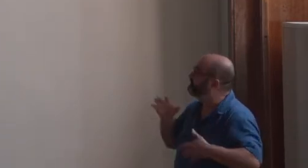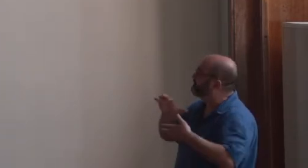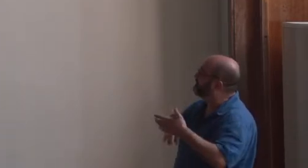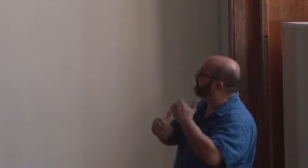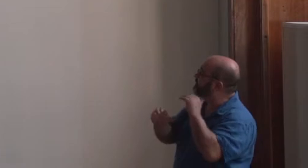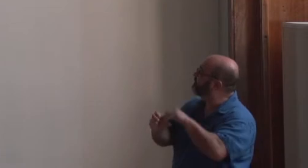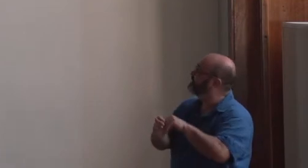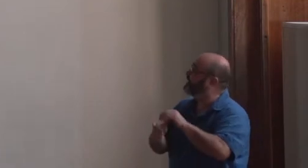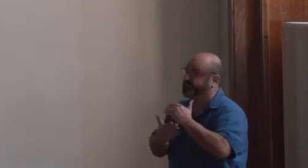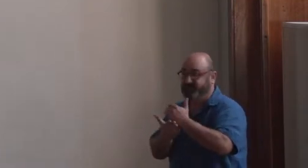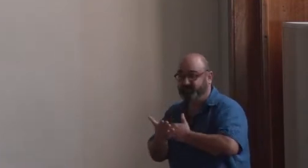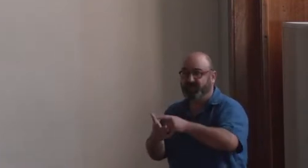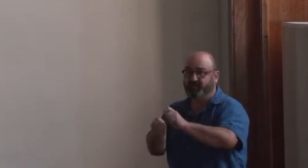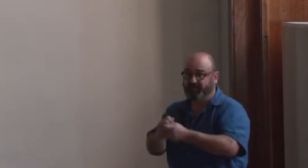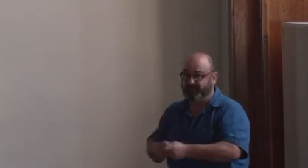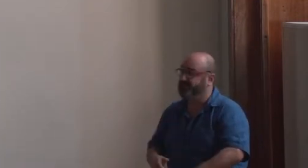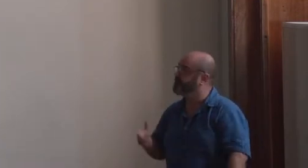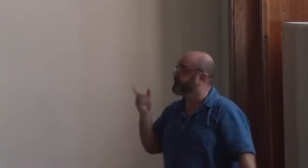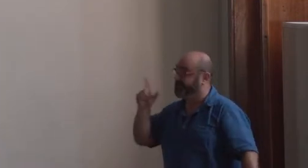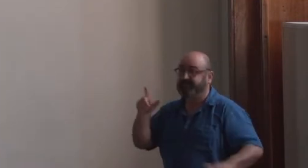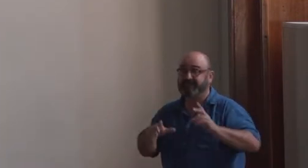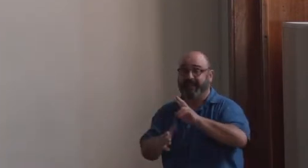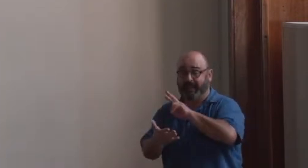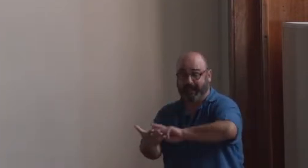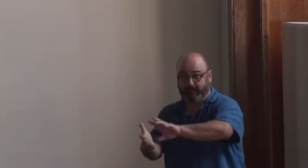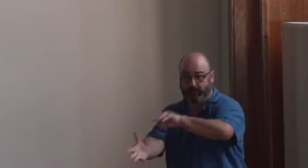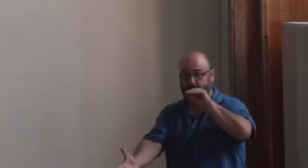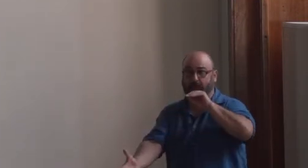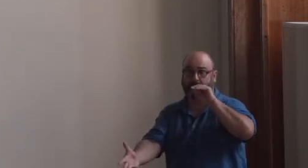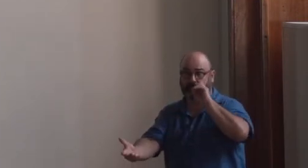le contenu du fichier, le modifier évidemment, hein, ça en écriture aussi.